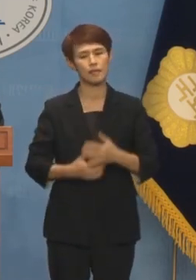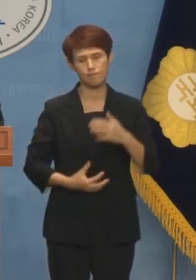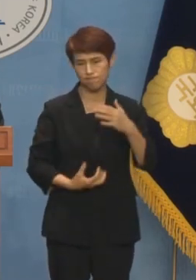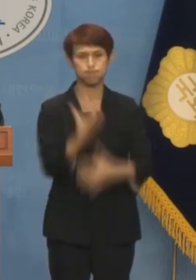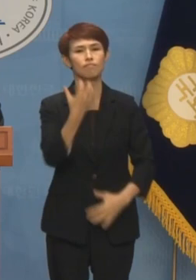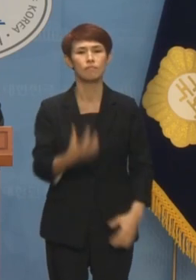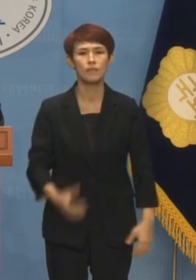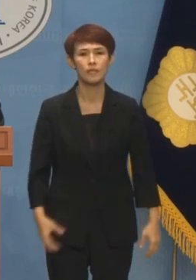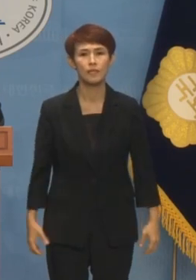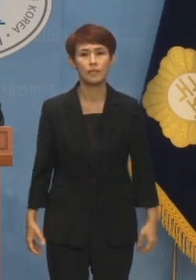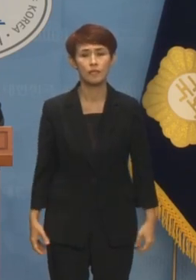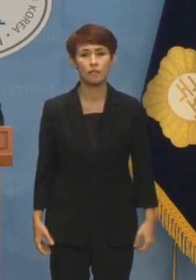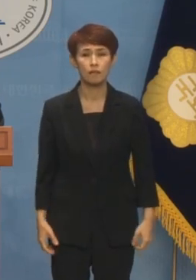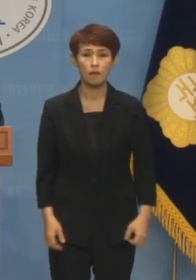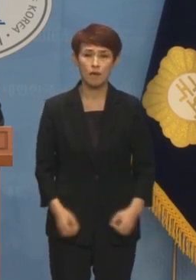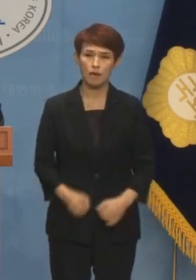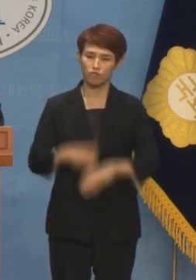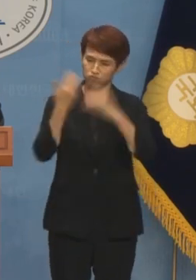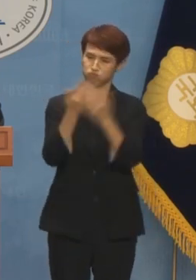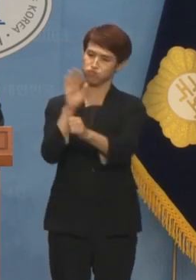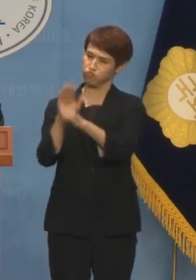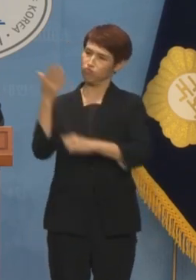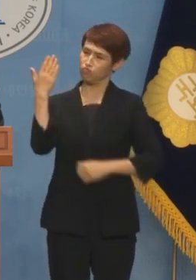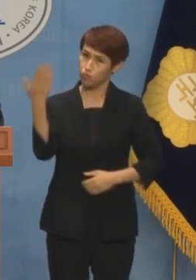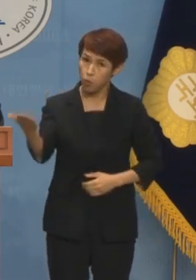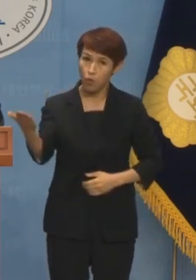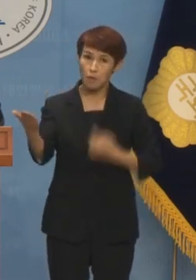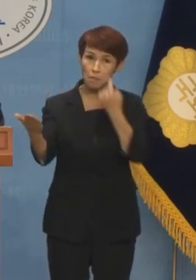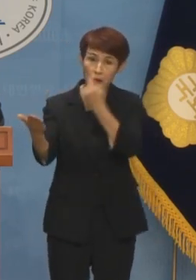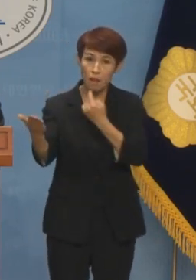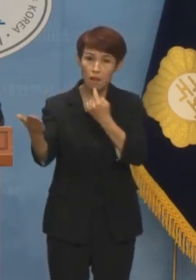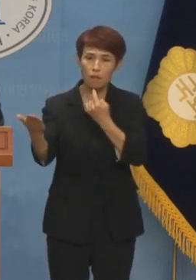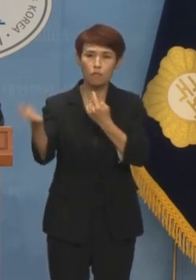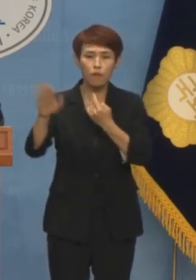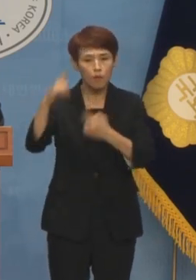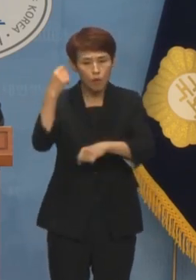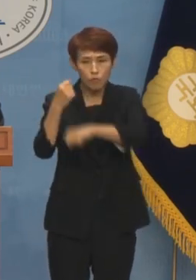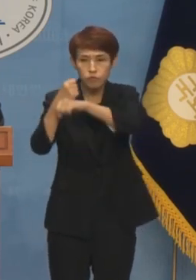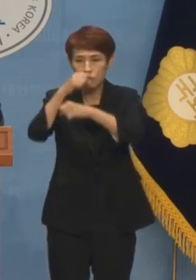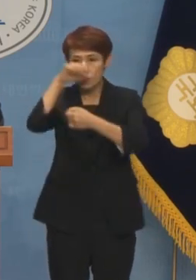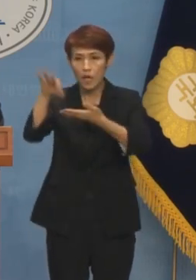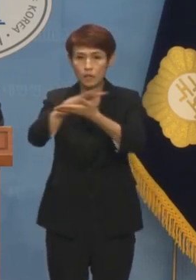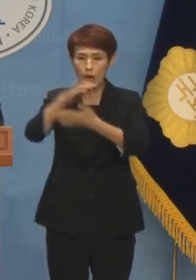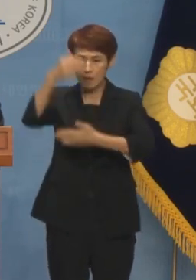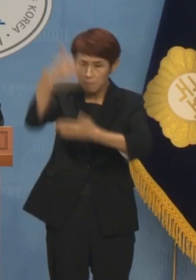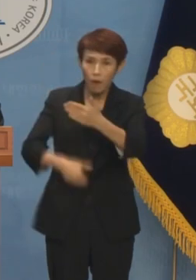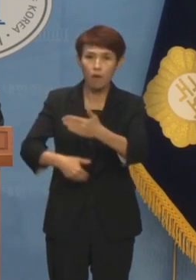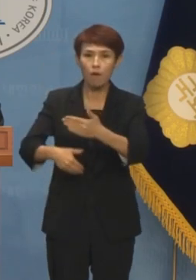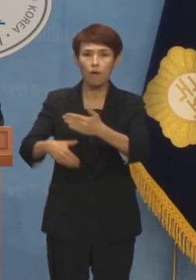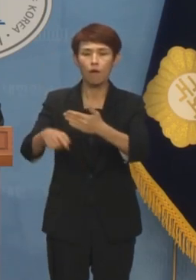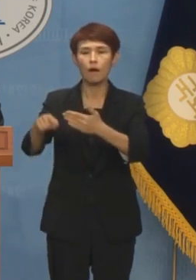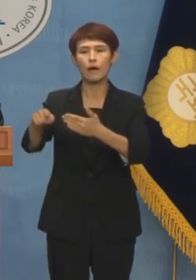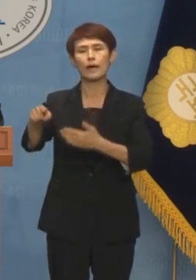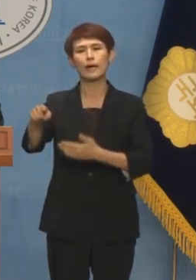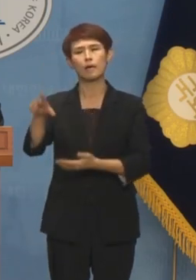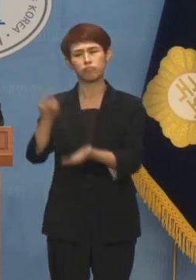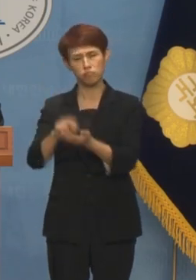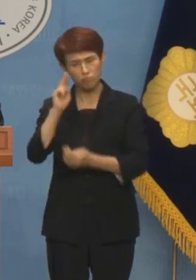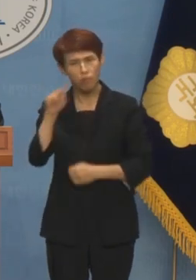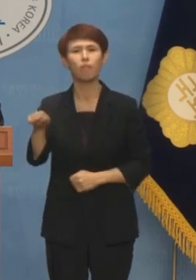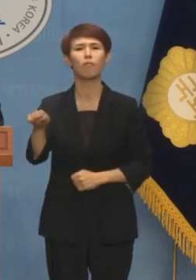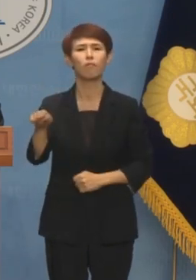치밉니다. 전폭적으로 지원하겠다면서 왜 R&D 예산 삭감 폭탄으로 연구 현장을